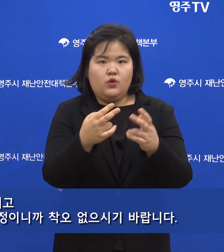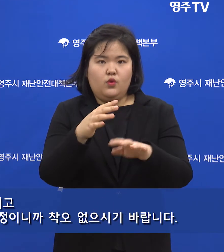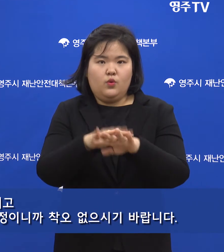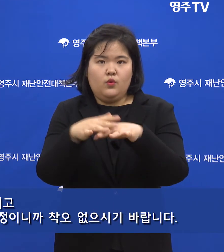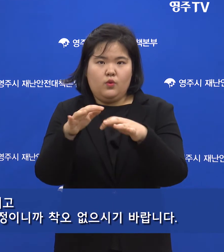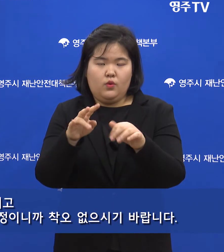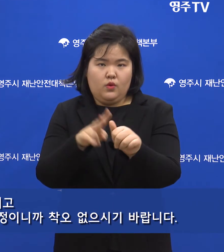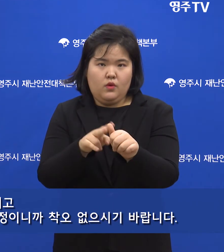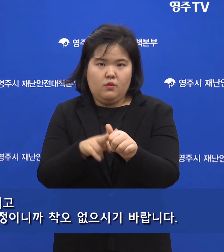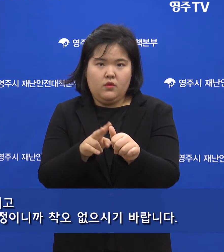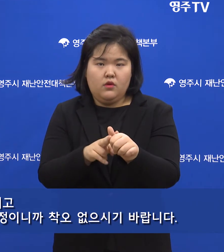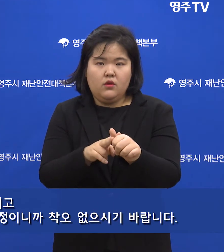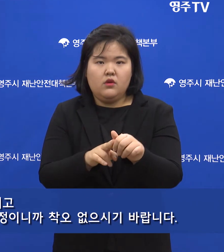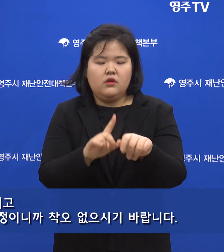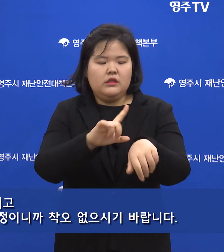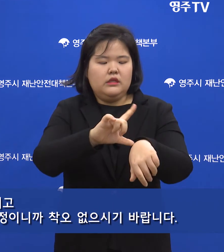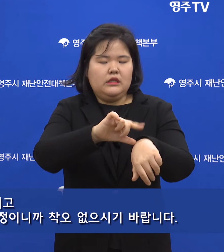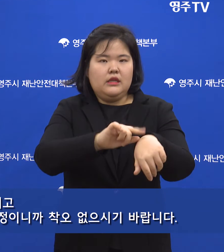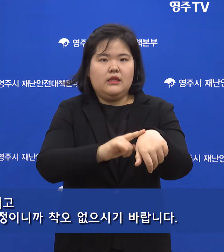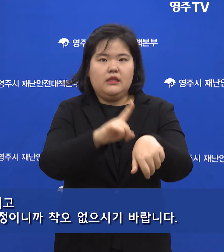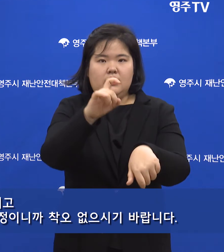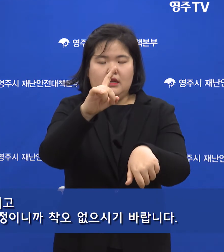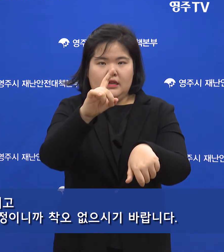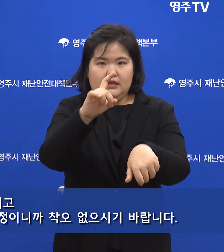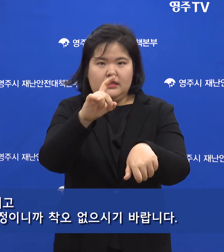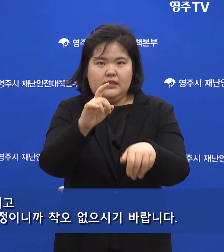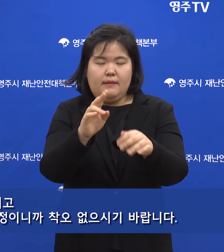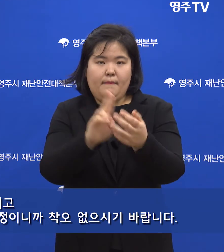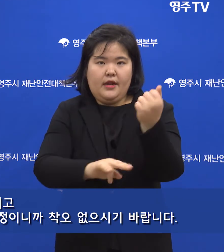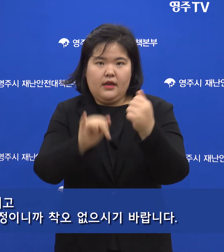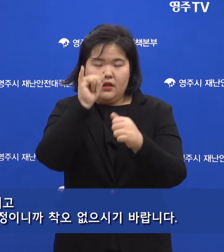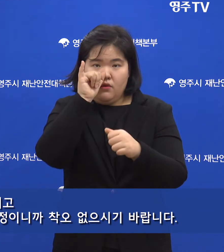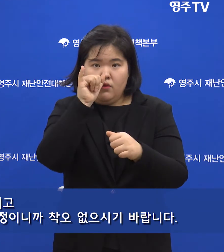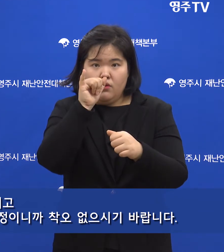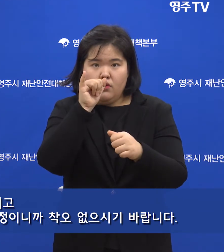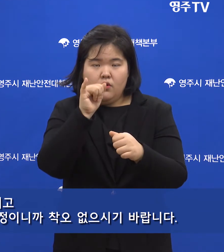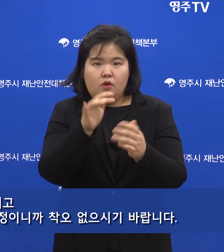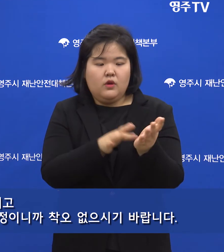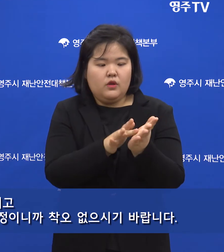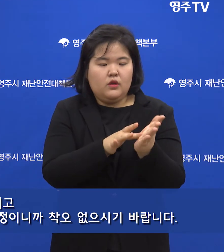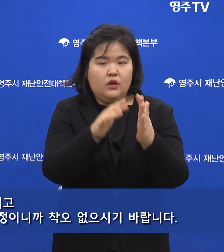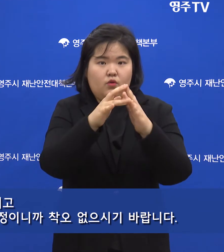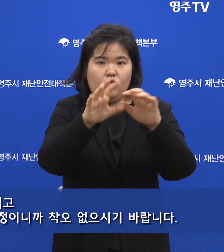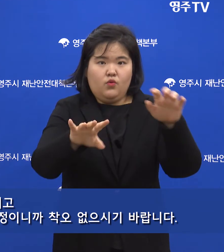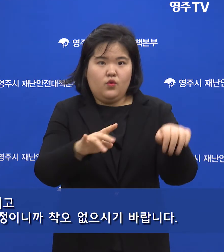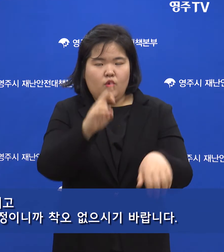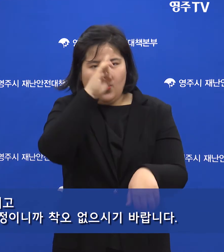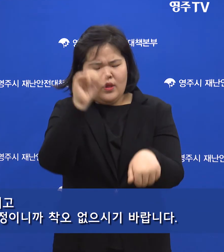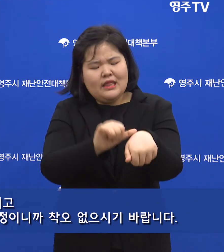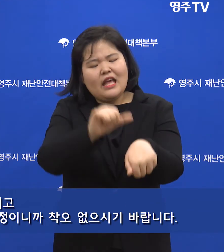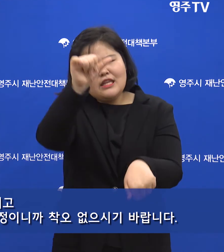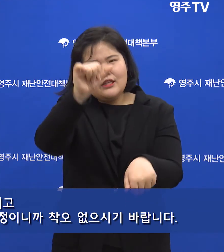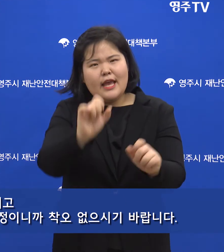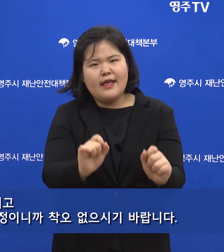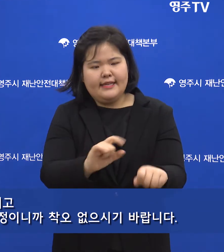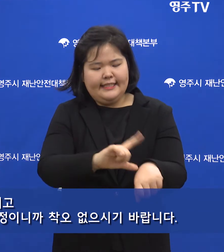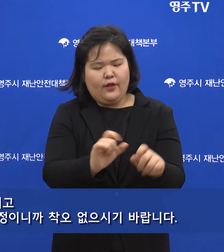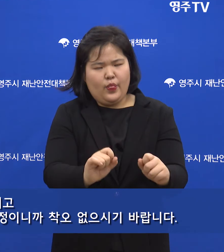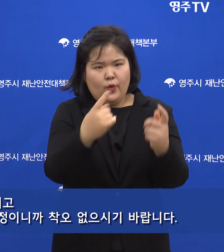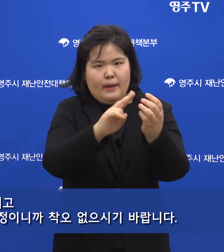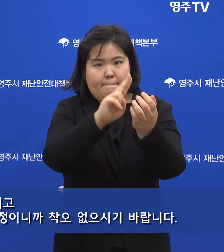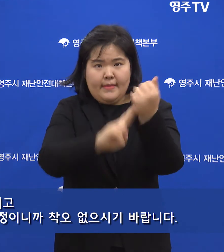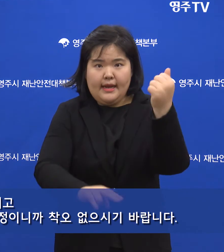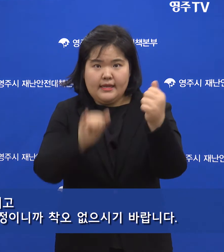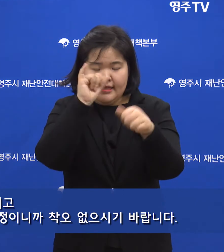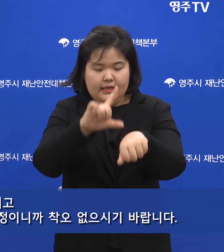11시에 판매할 예정이고 약국은 오후 5시에 동시에 판매할 예정이니까 착오